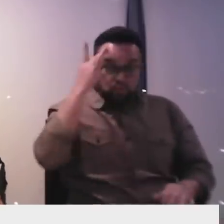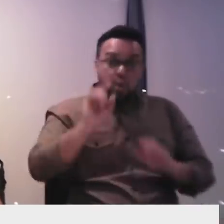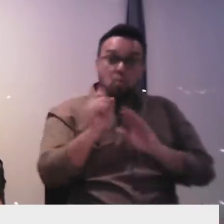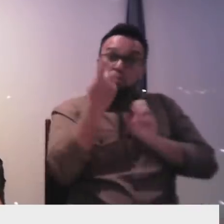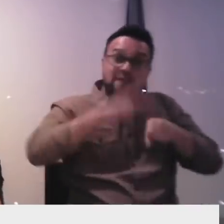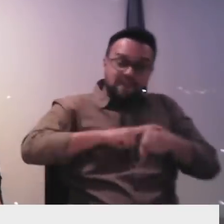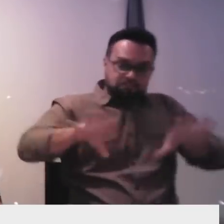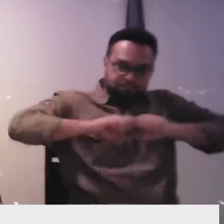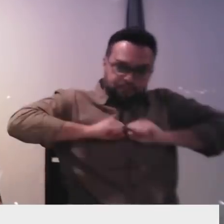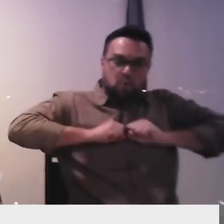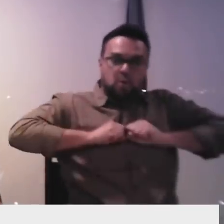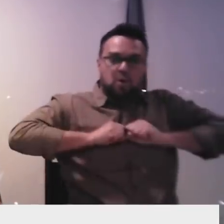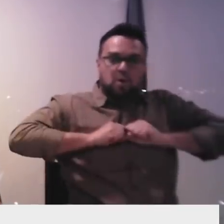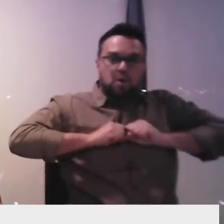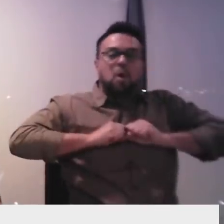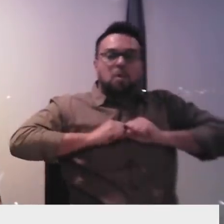Tem outra matéria aqui.